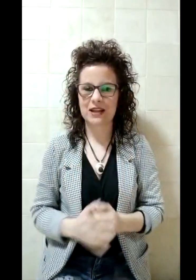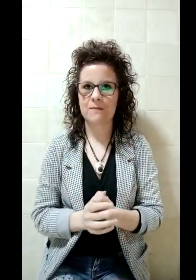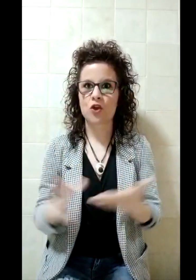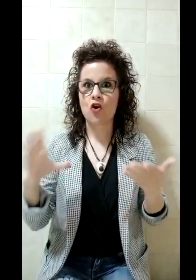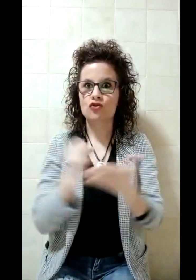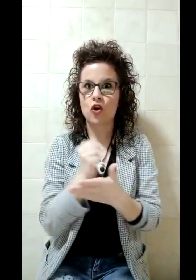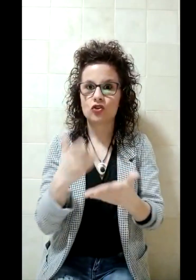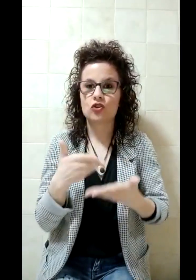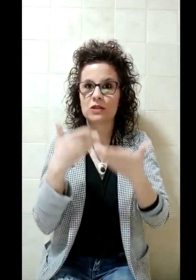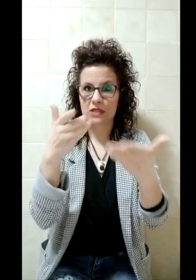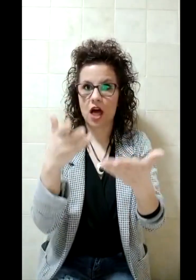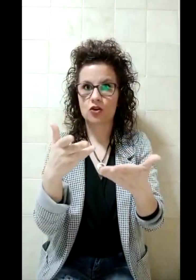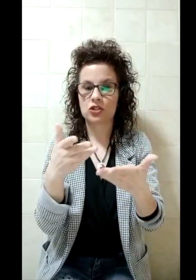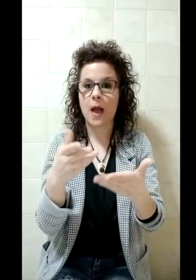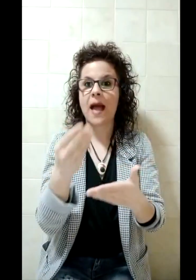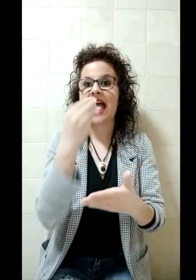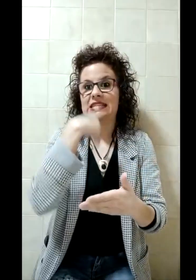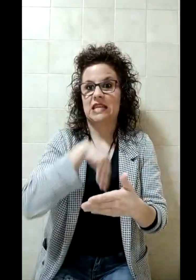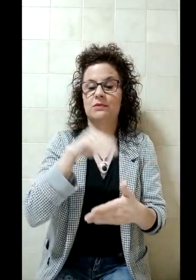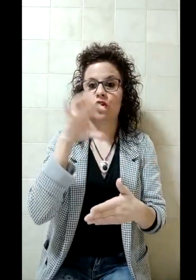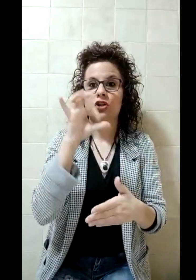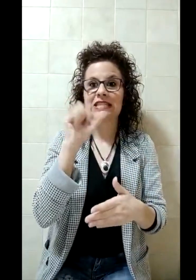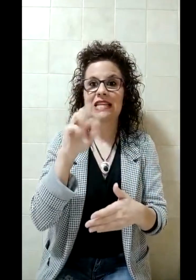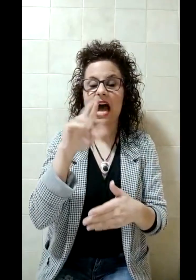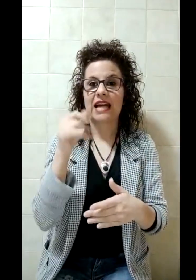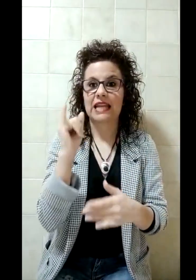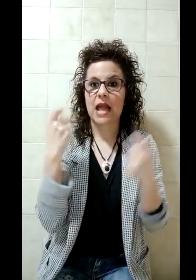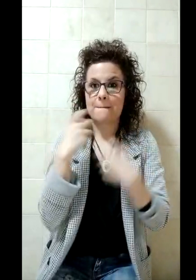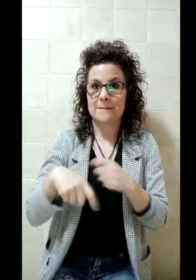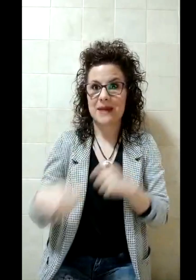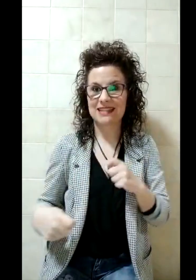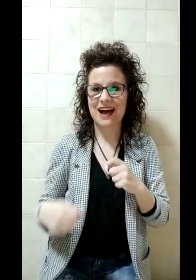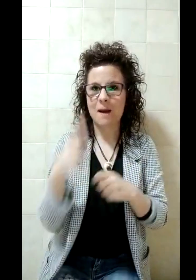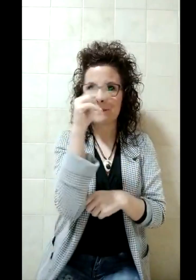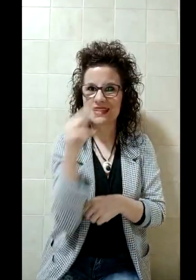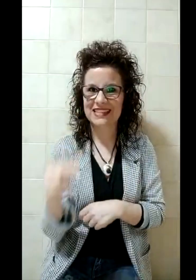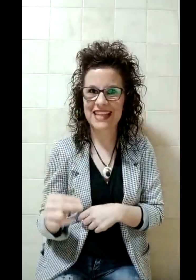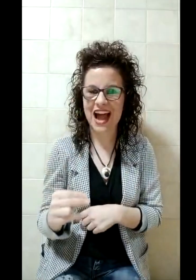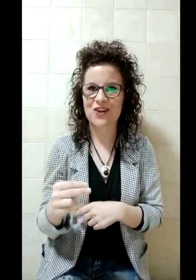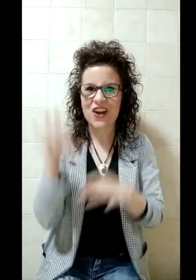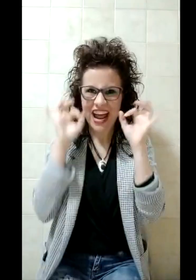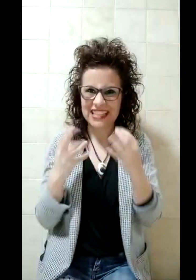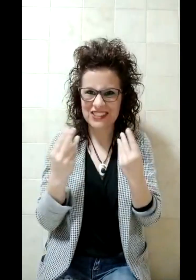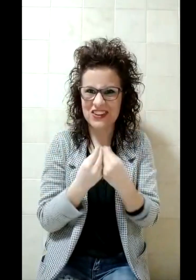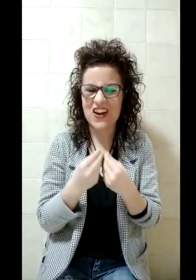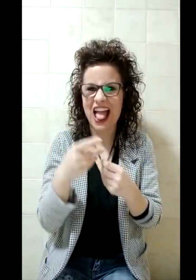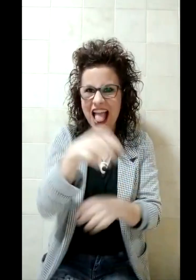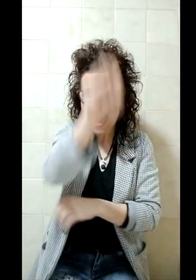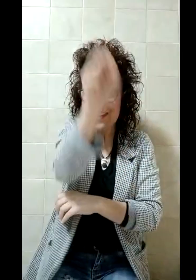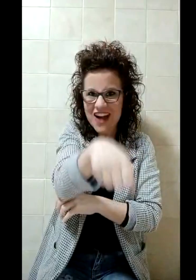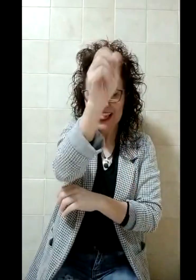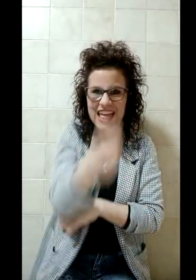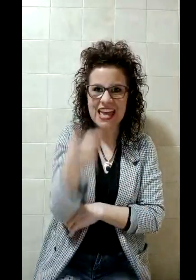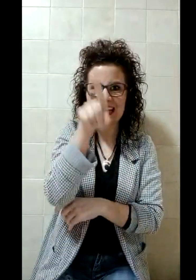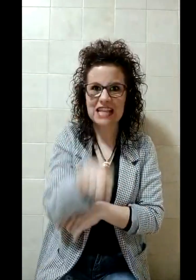con granitos de sarampión. Y además, todos los invitados menos Sara llevaban bata. Jugaron a pintar granitos a un elefante